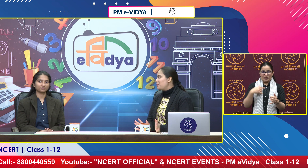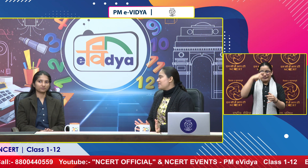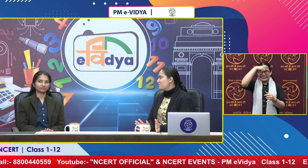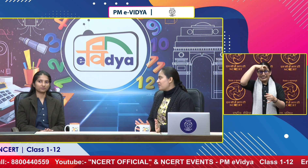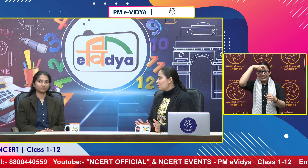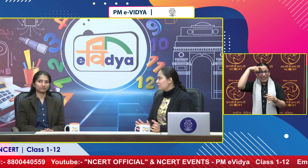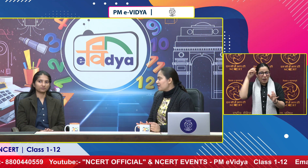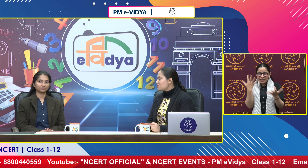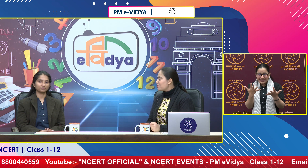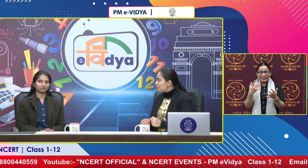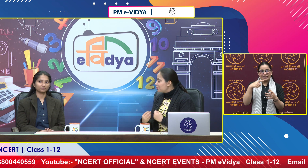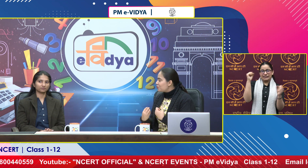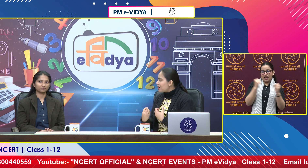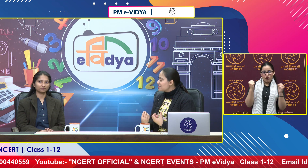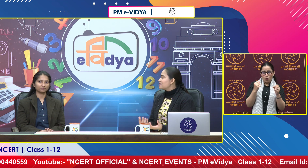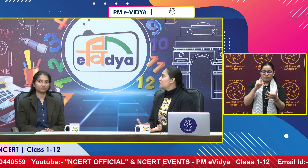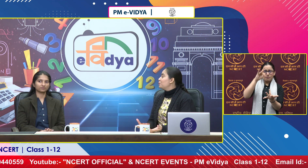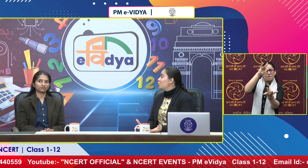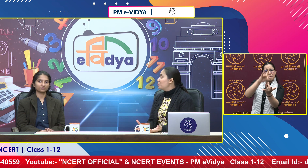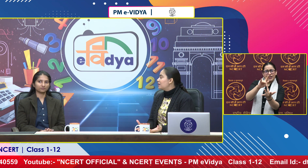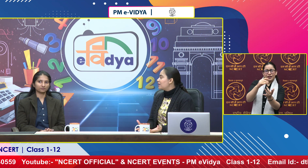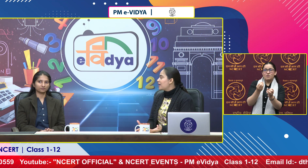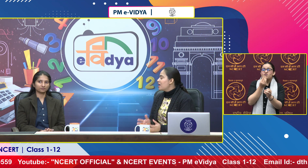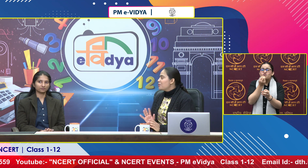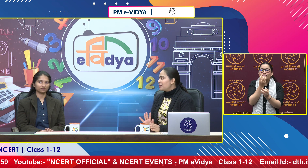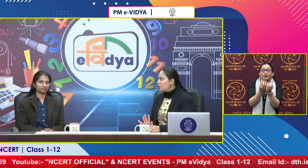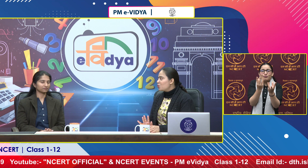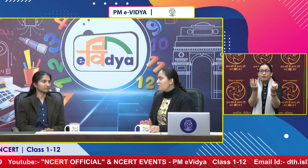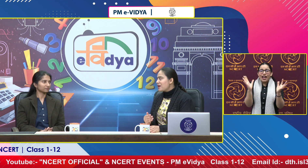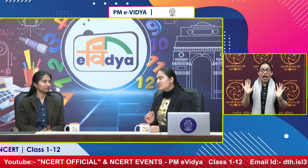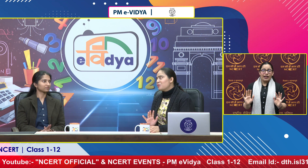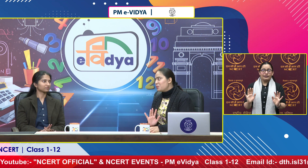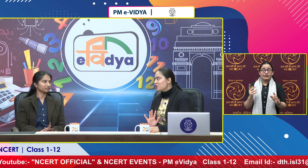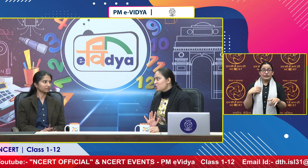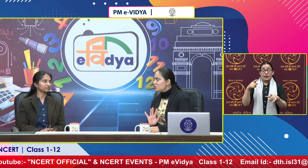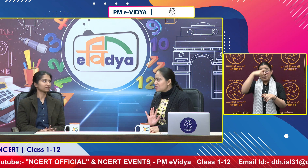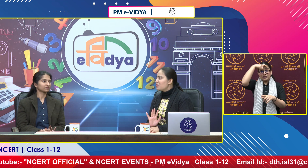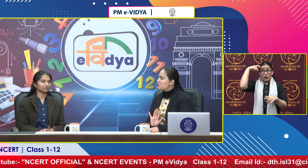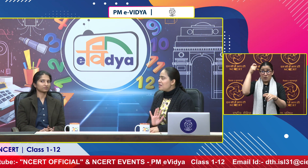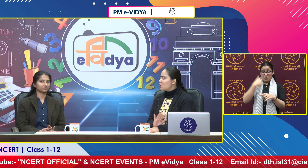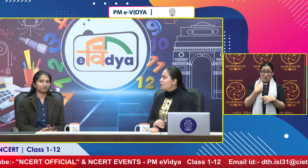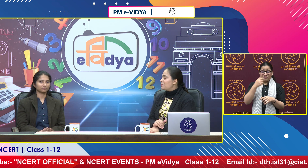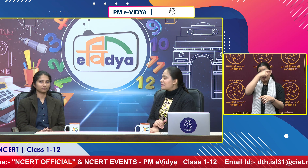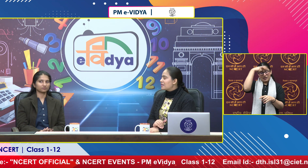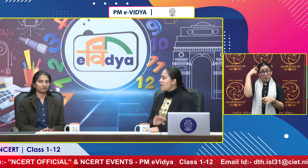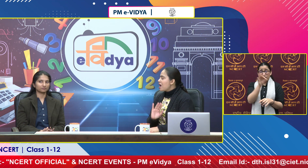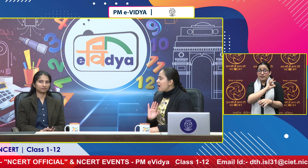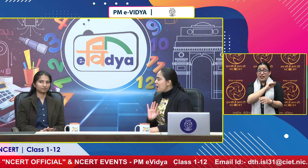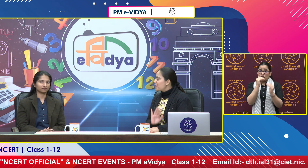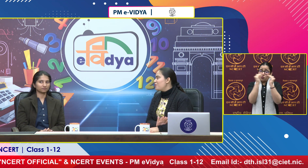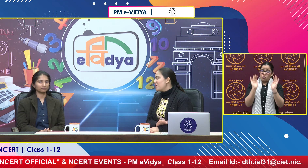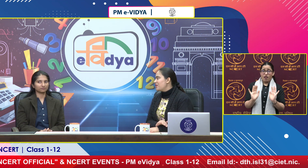सबसे ही प्लेजेंट वेदर होता है जिसमें फ्लावर्स इतने ज़्यादा ब्लूम करते हैं। बट व्हाट, मैं एक समर पर्सन हूँ, मुझे समर्स भी इक्वली पसंद